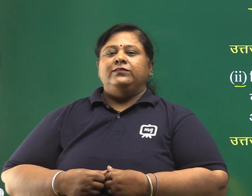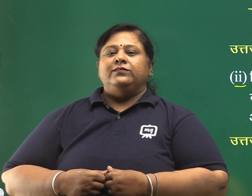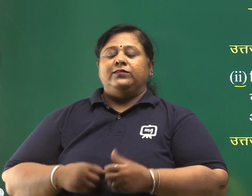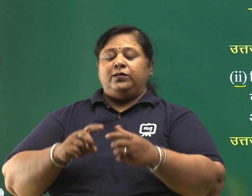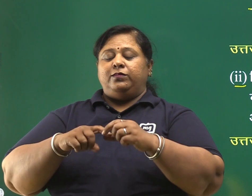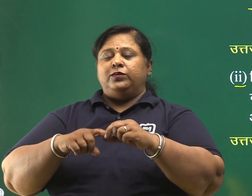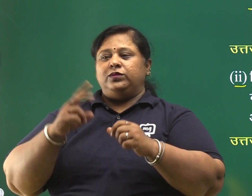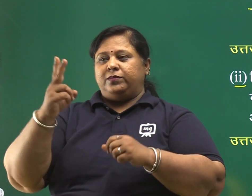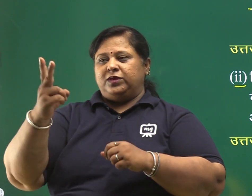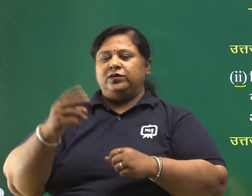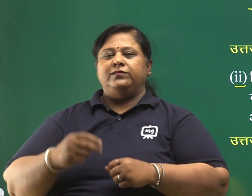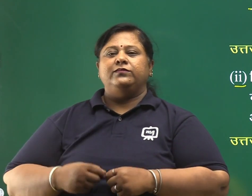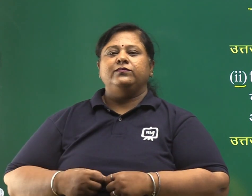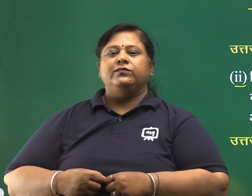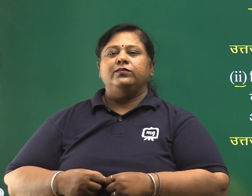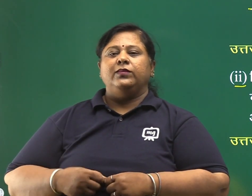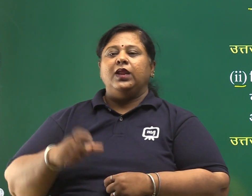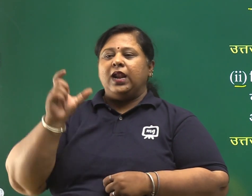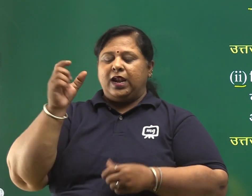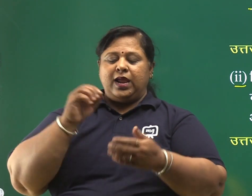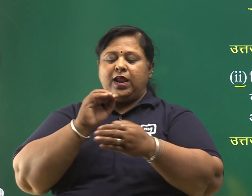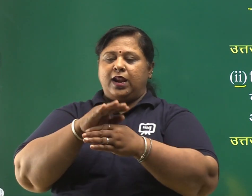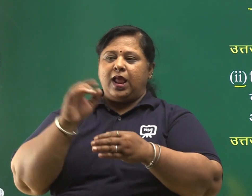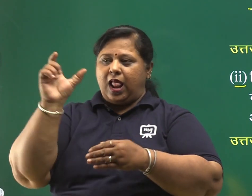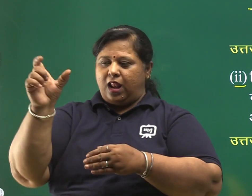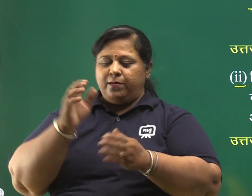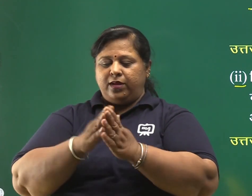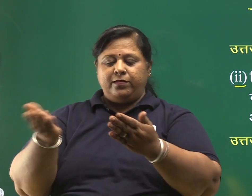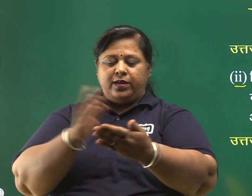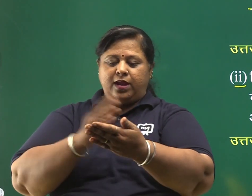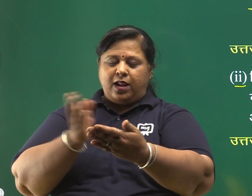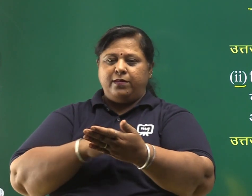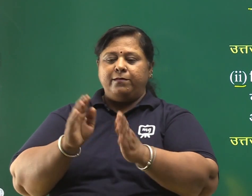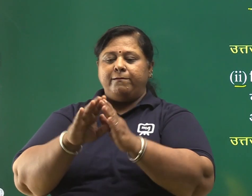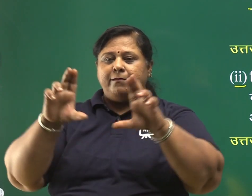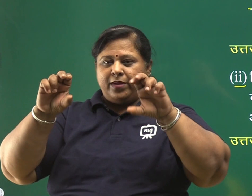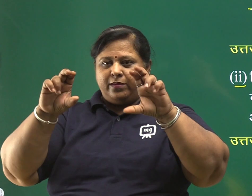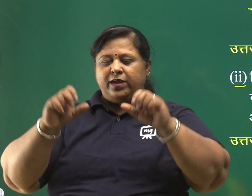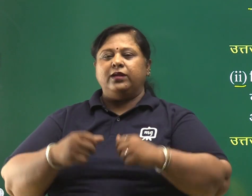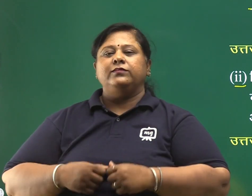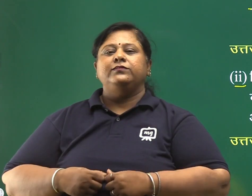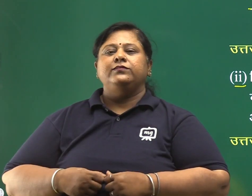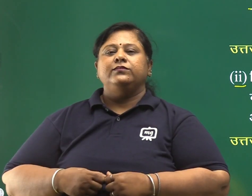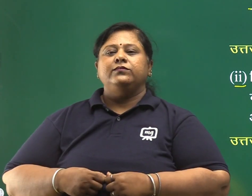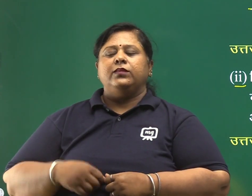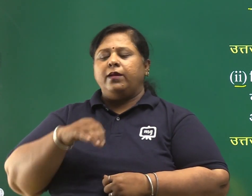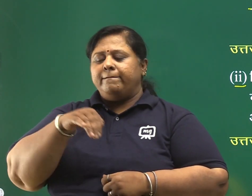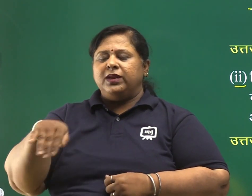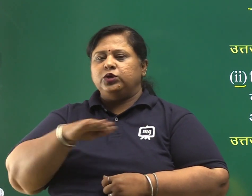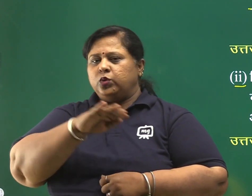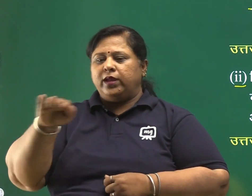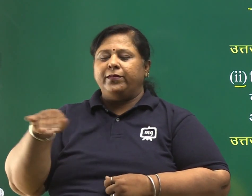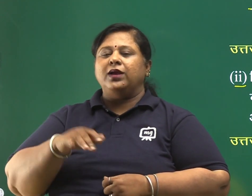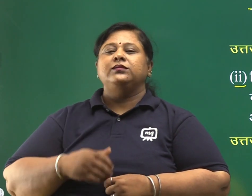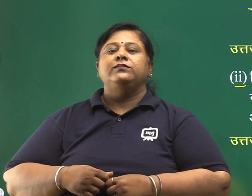दूसरा प्रश्न, टिकट एल्बम पाठ में बच्चों के